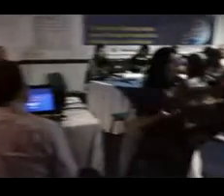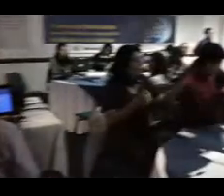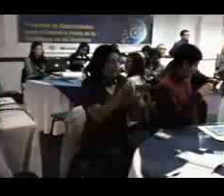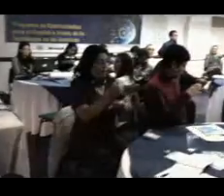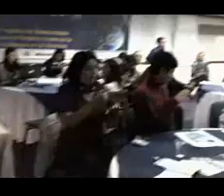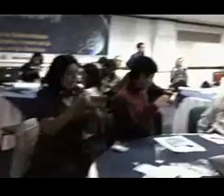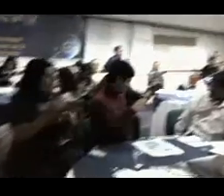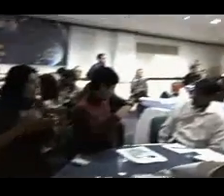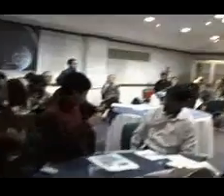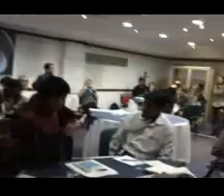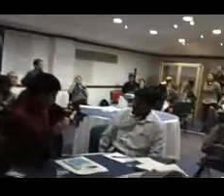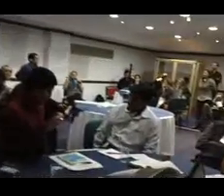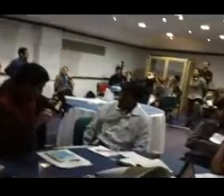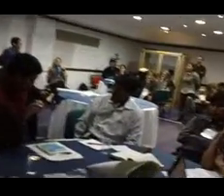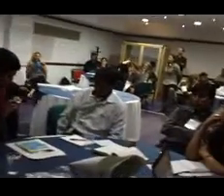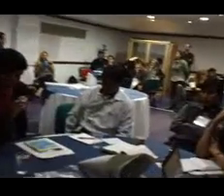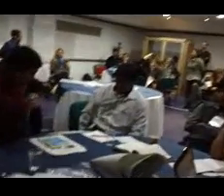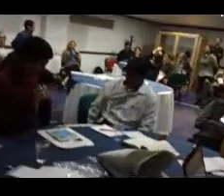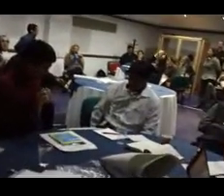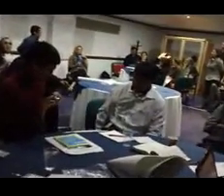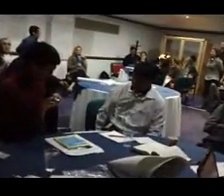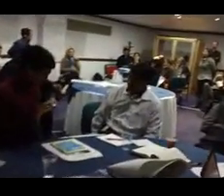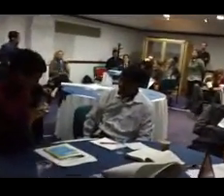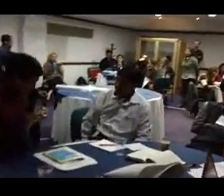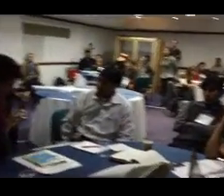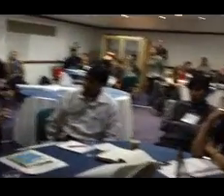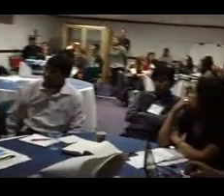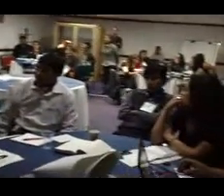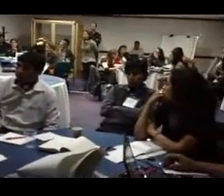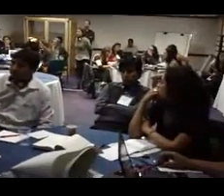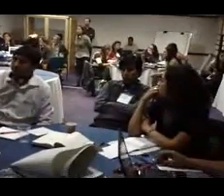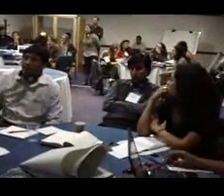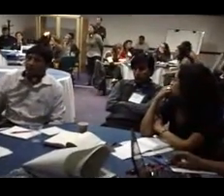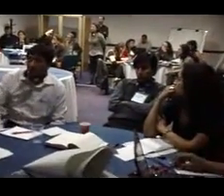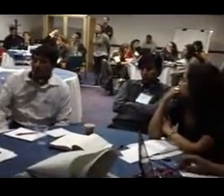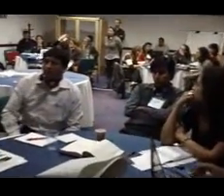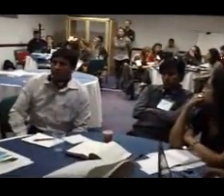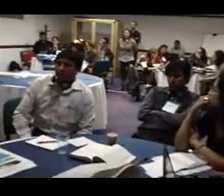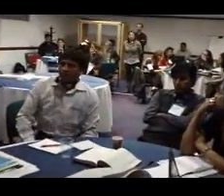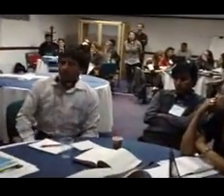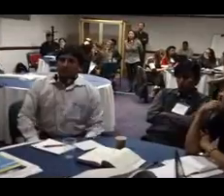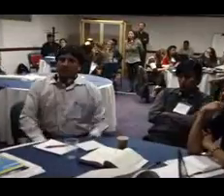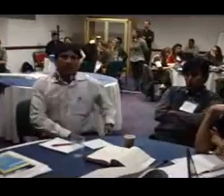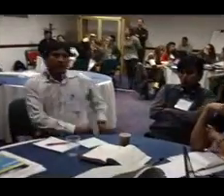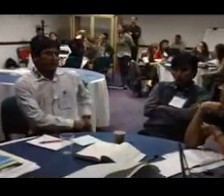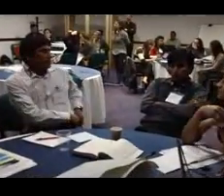base metodológica o por ahí el pensamiento de ustedes. Pero ahora, bueno, entiendo mucho más. Gracias.